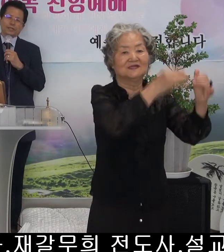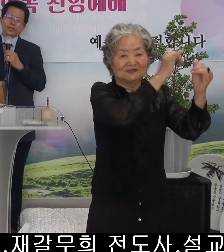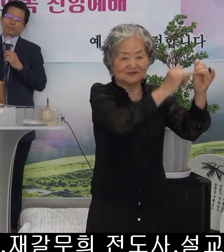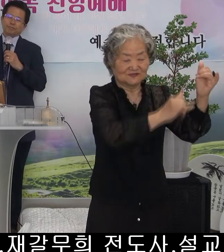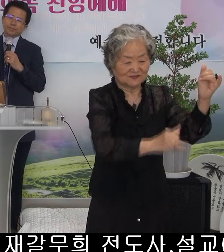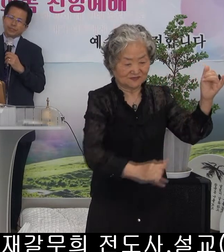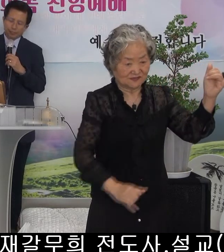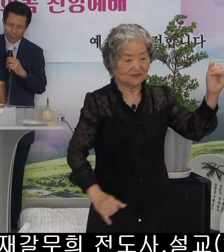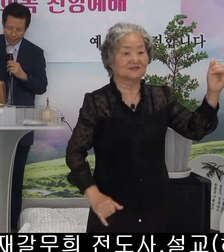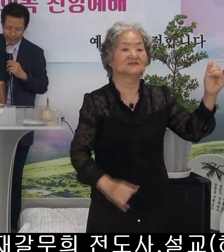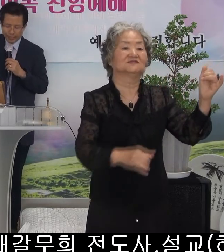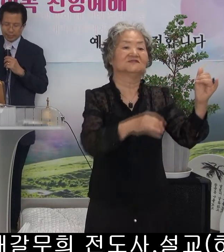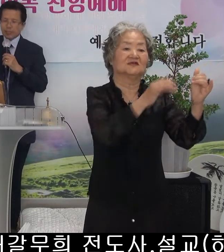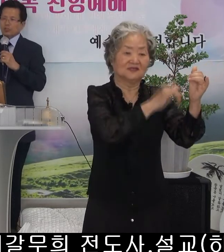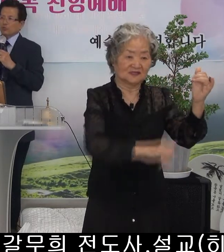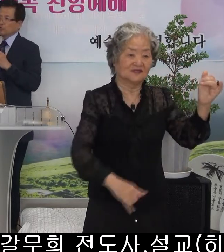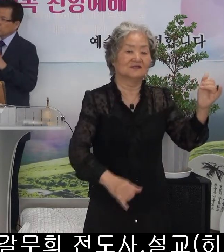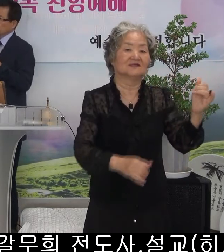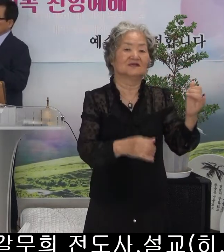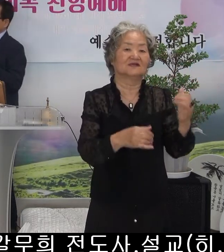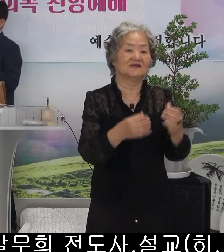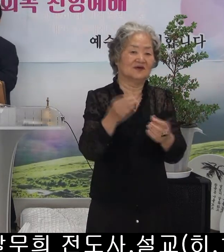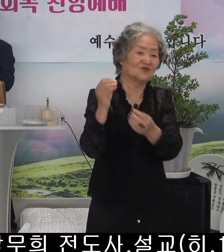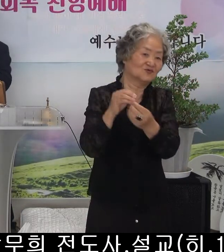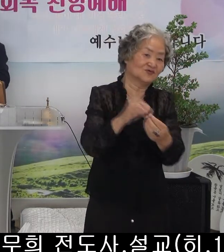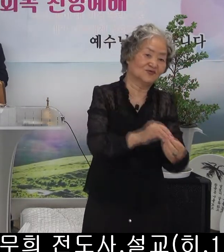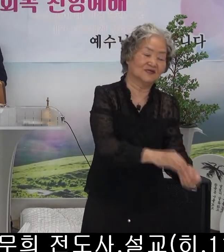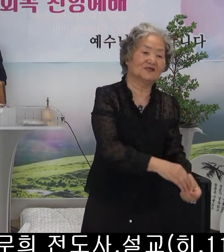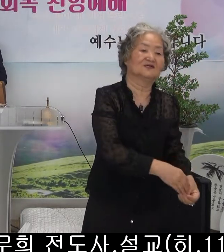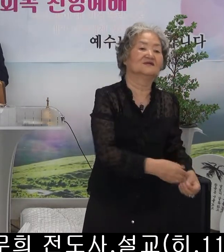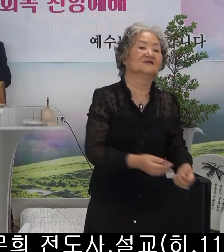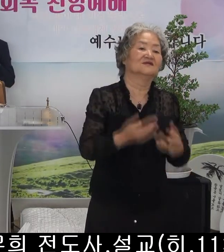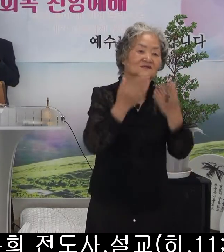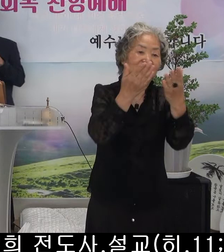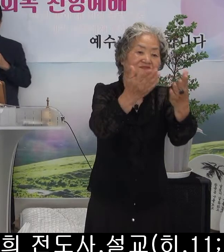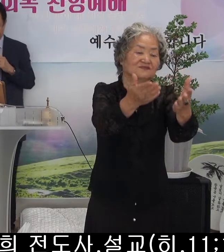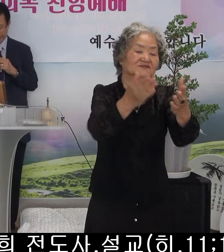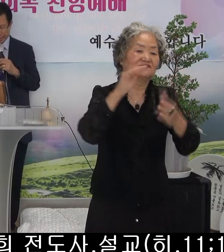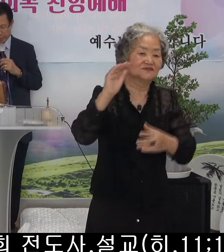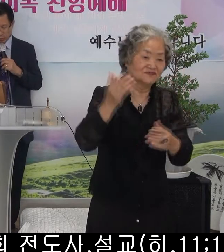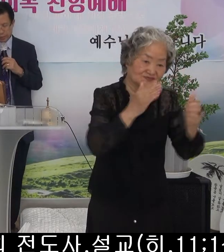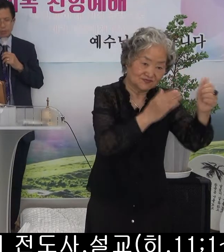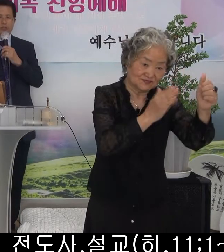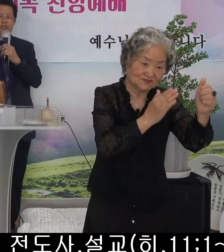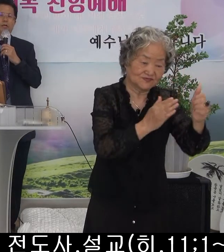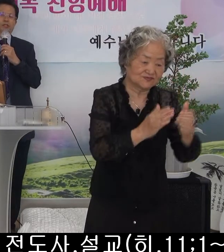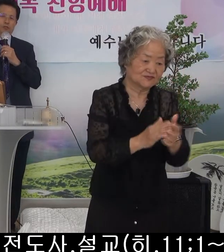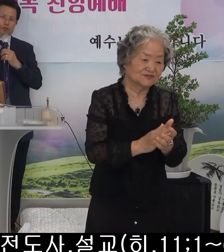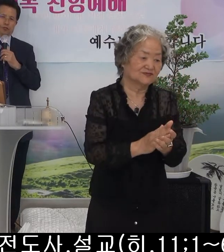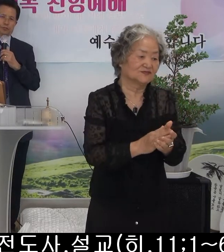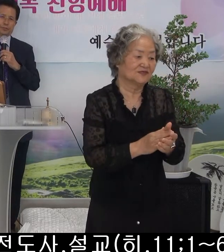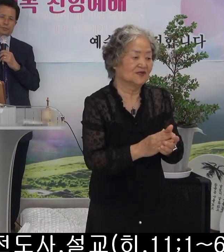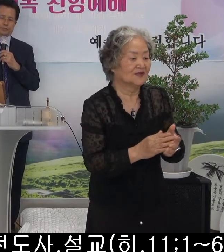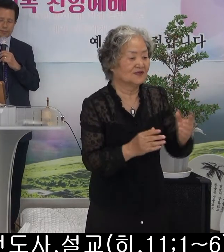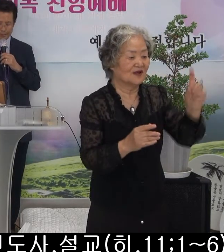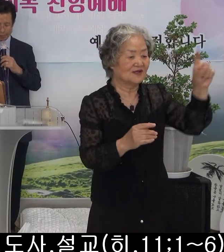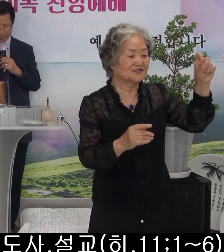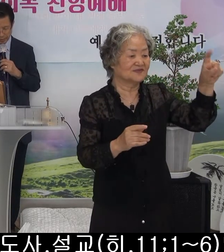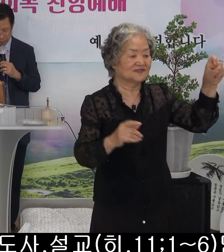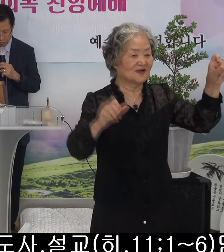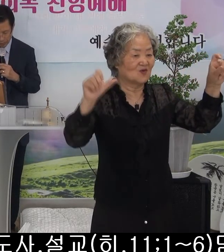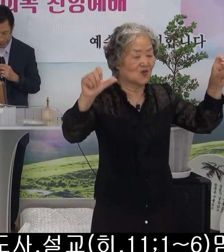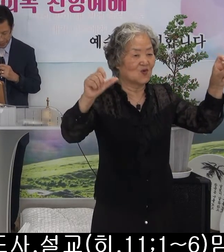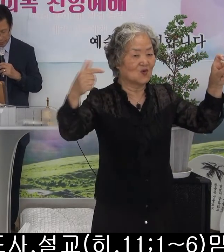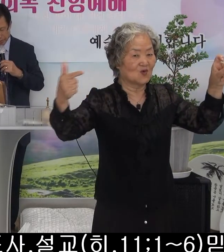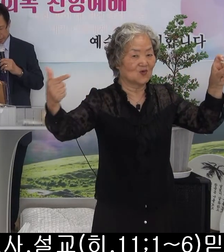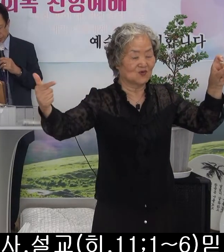마지막으로 믿음의 대상 누구를 믿을 것인가에 대해서 본문은 5절 6절에 말씀해 주고 있습니다. 말씀을